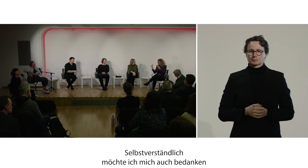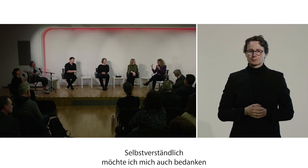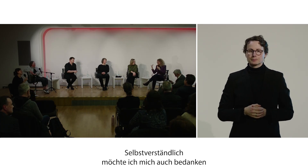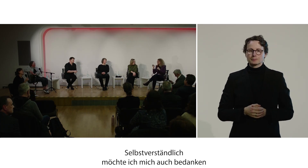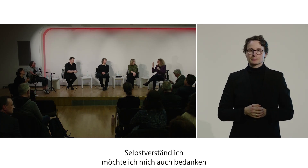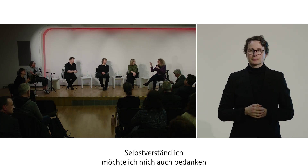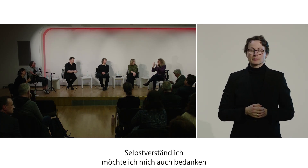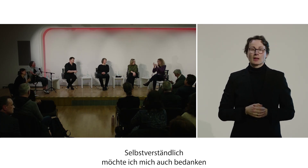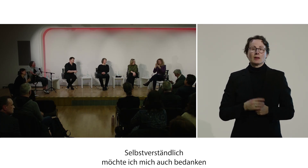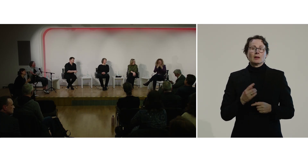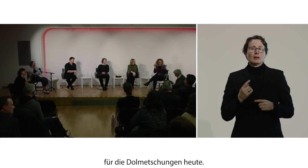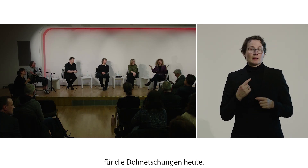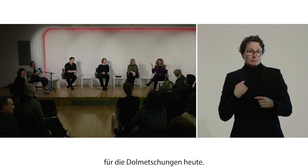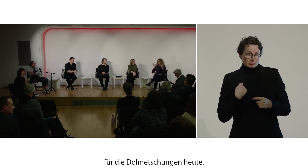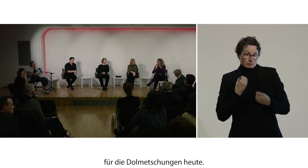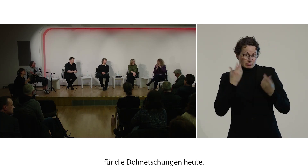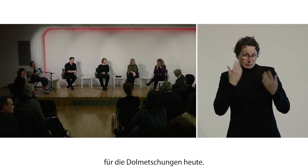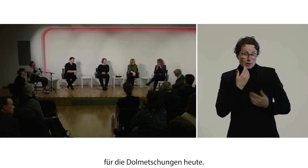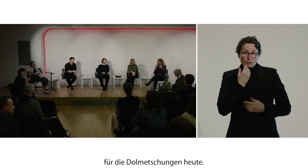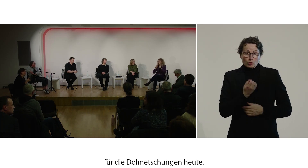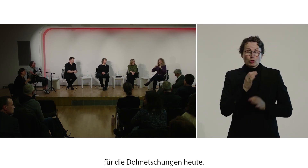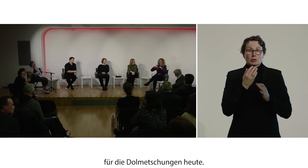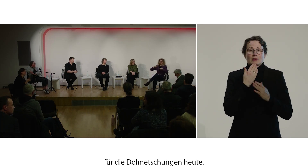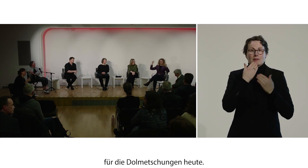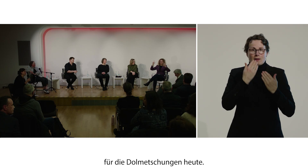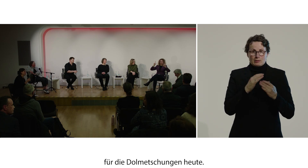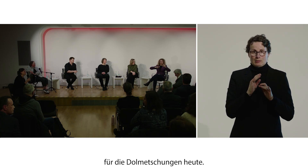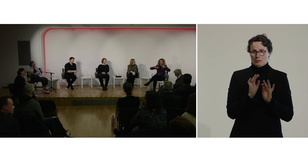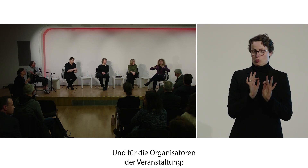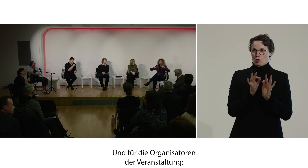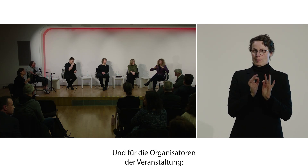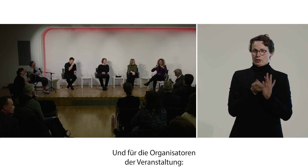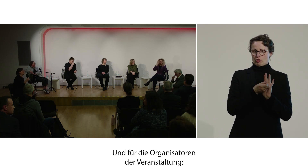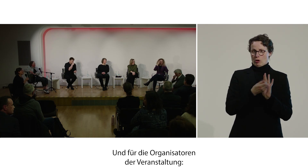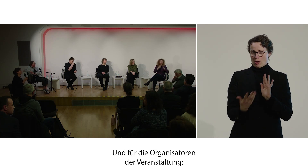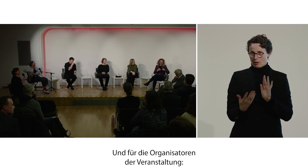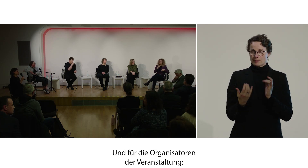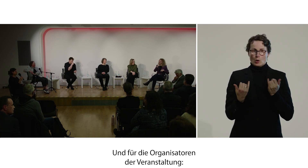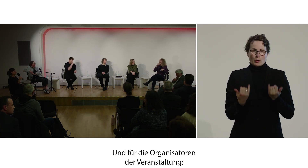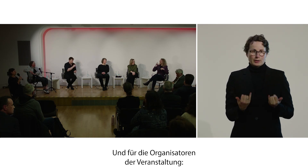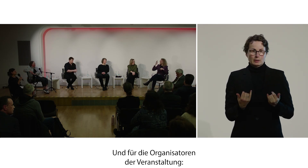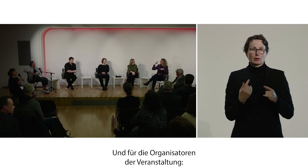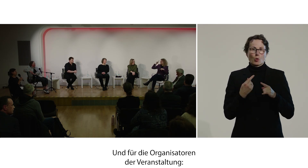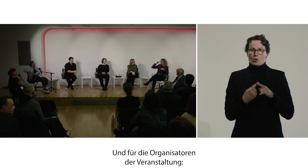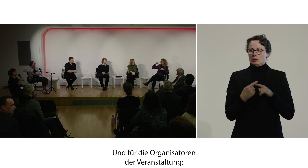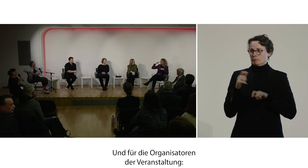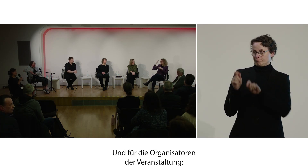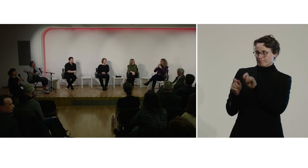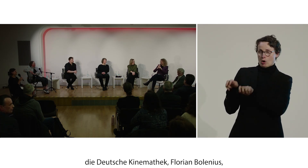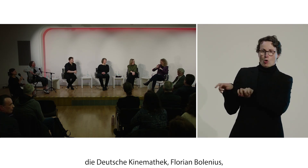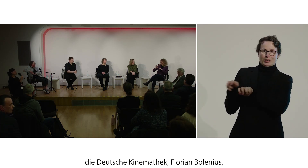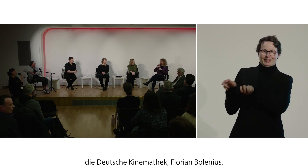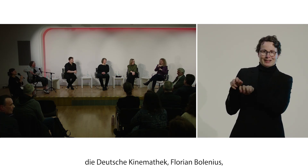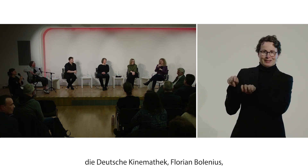Selbstverständlich möchte ich mich auch bedanken für die Dolmetschungen heute und für die Organisatorien der Veranstaltung.